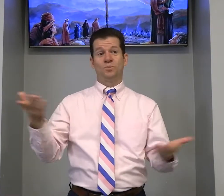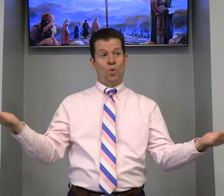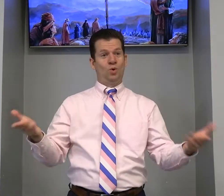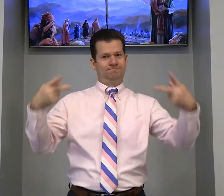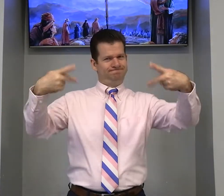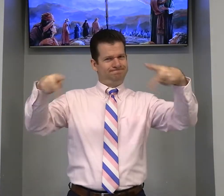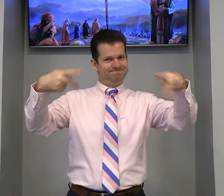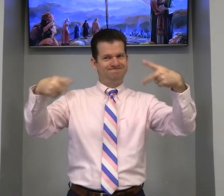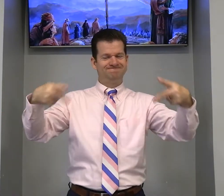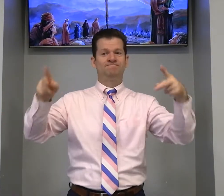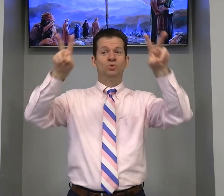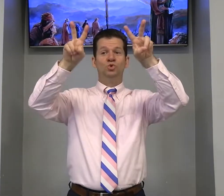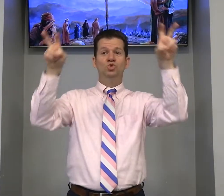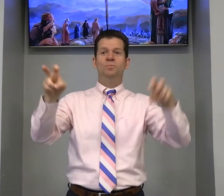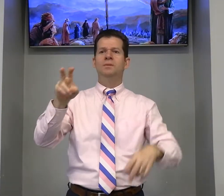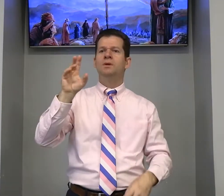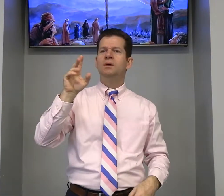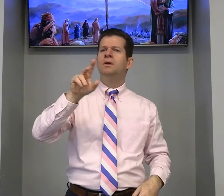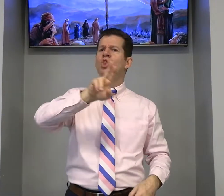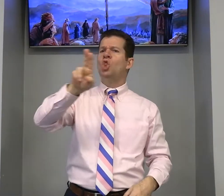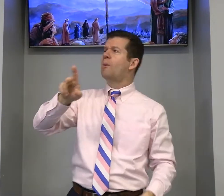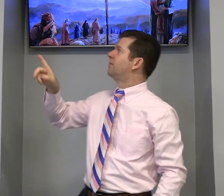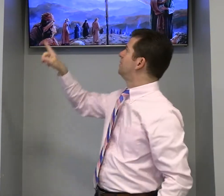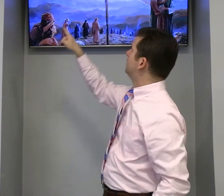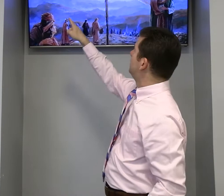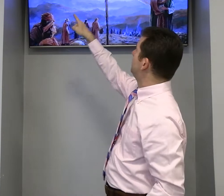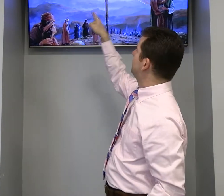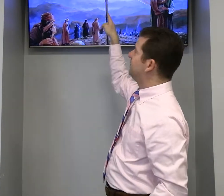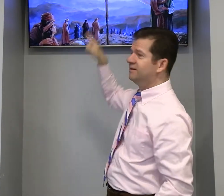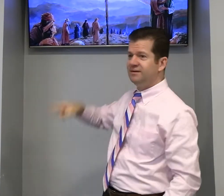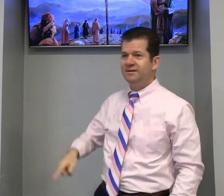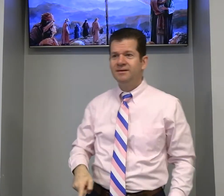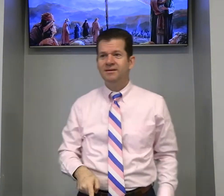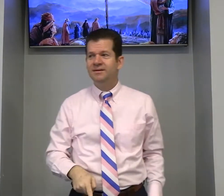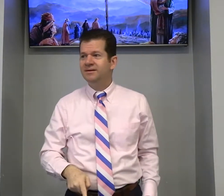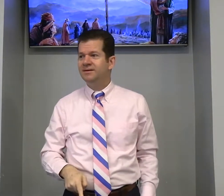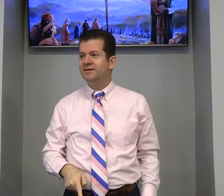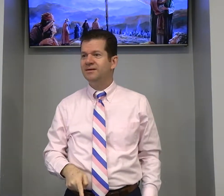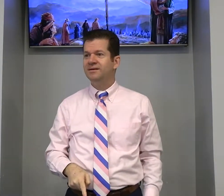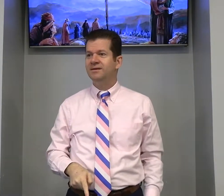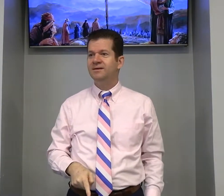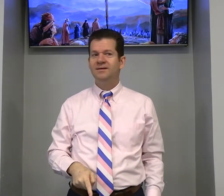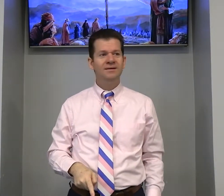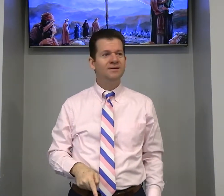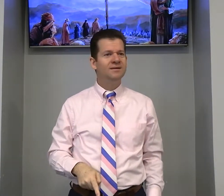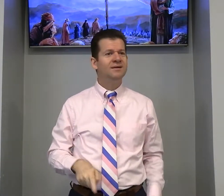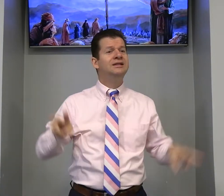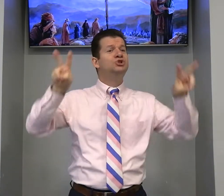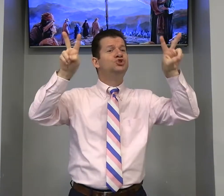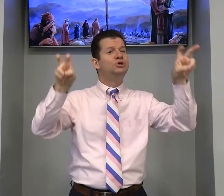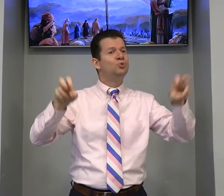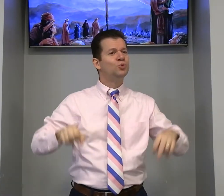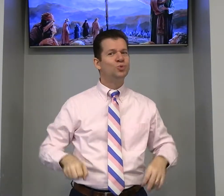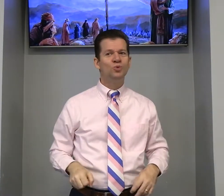Bom dia! Hoje a pregação, o tema é sobre o nome. Qual